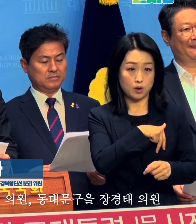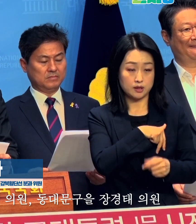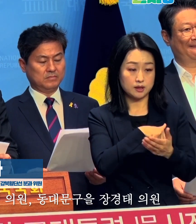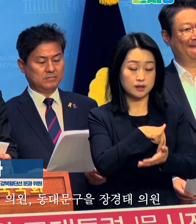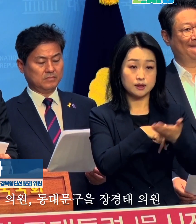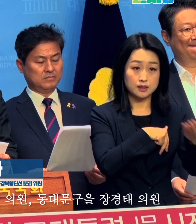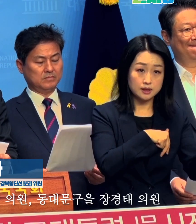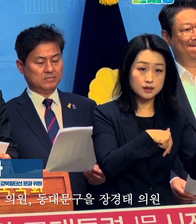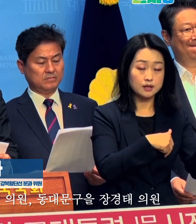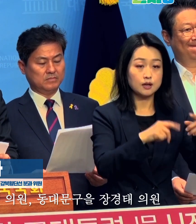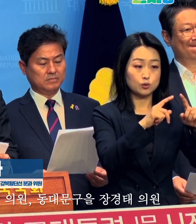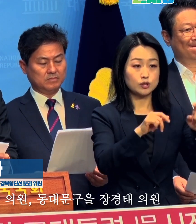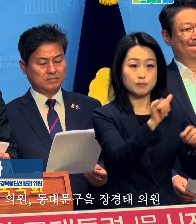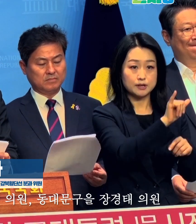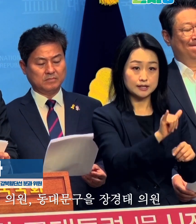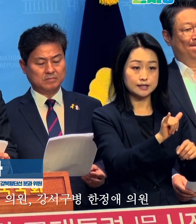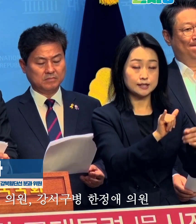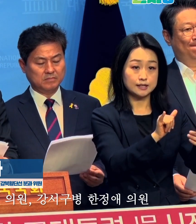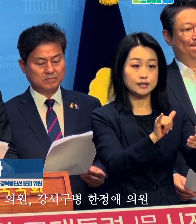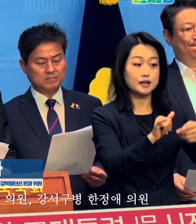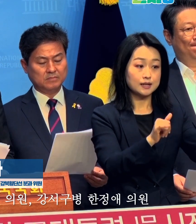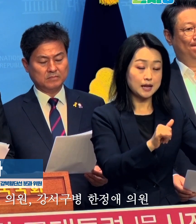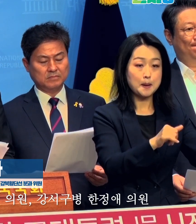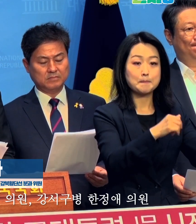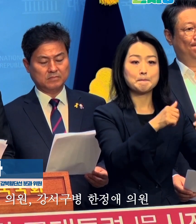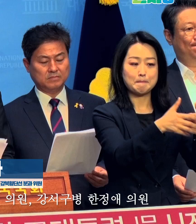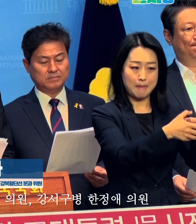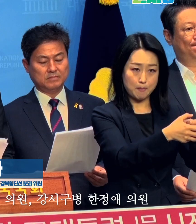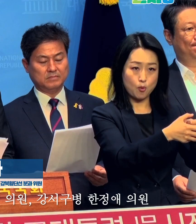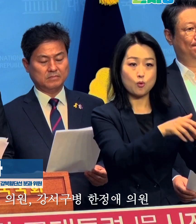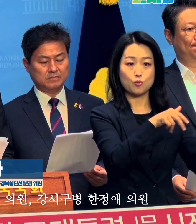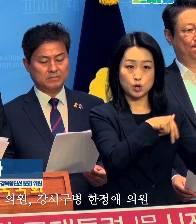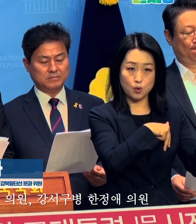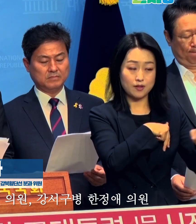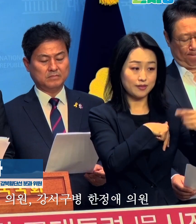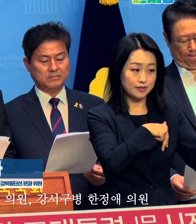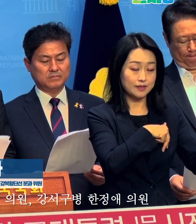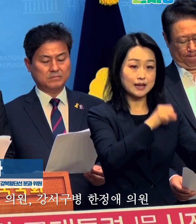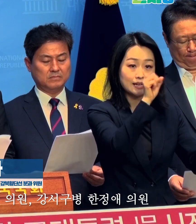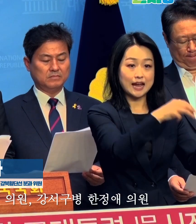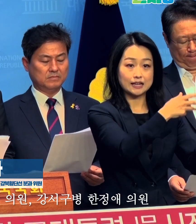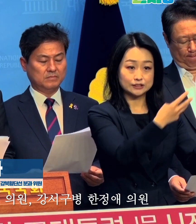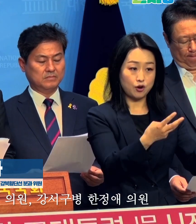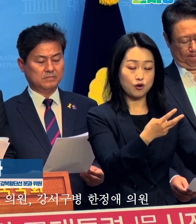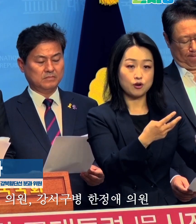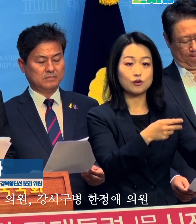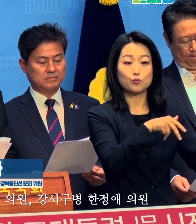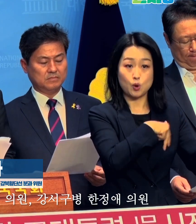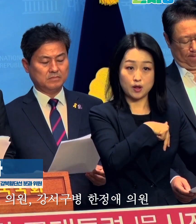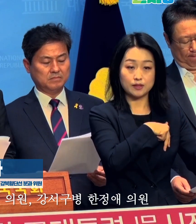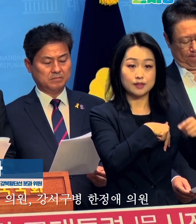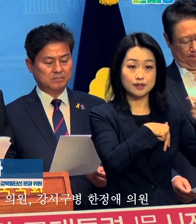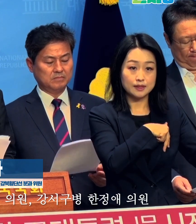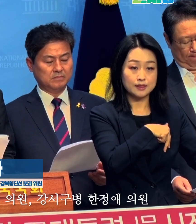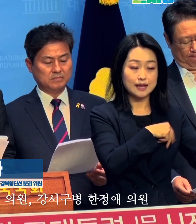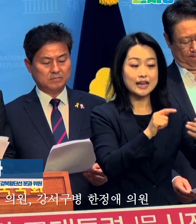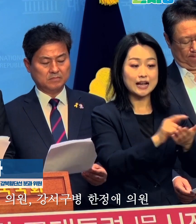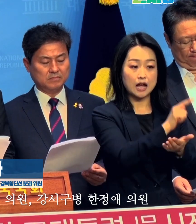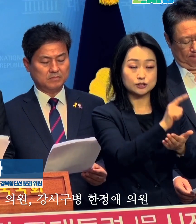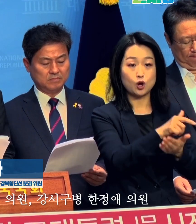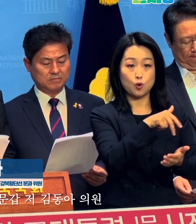의원, 동대문구을 장경태 의원, 마포구을 정청래 의원, 양천구갑 황희 의원, 강서구